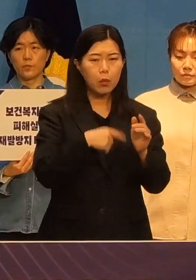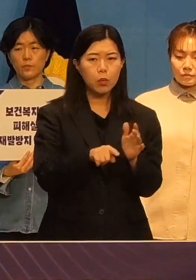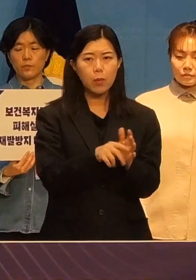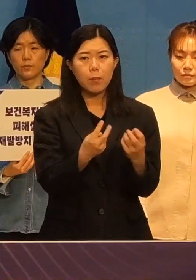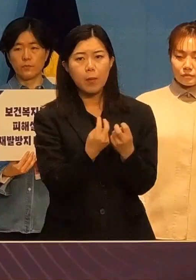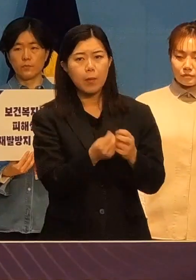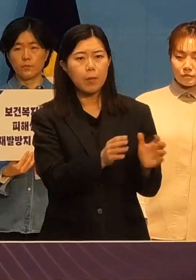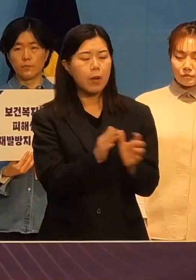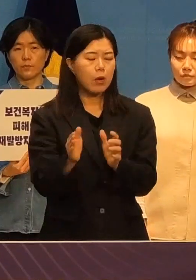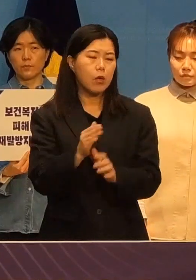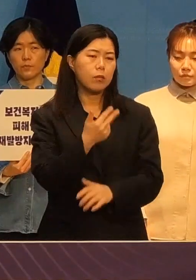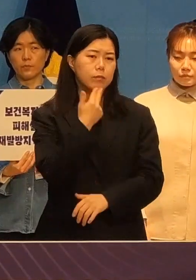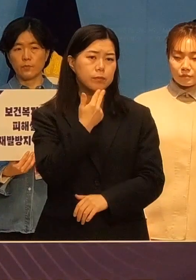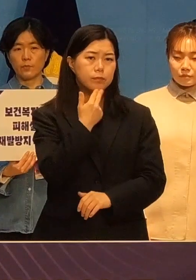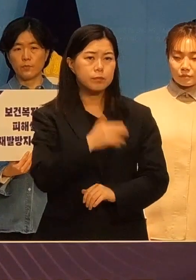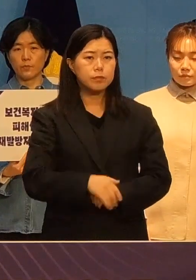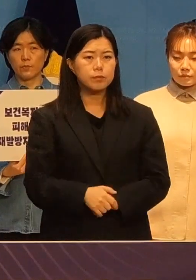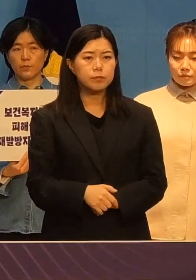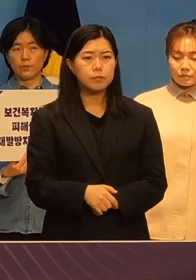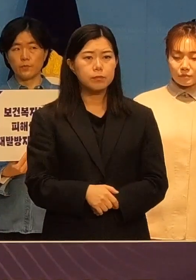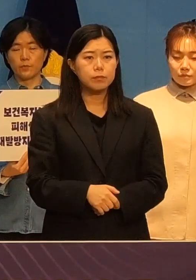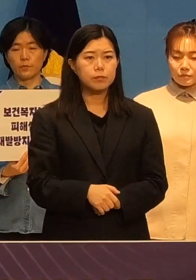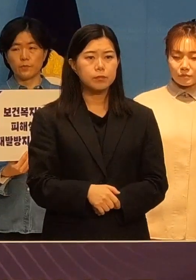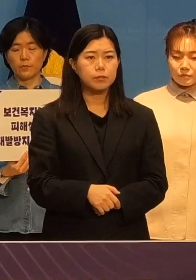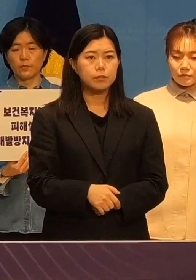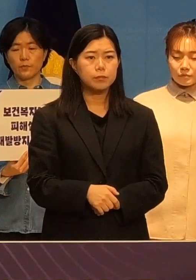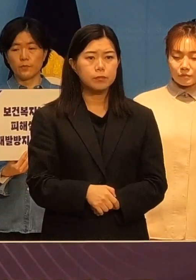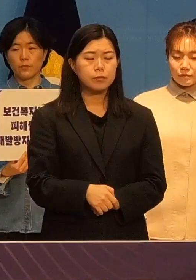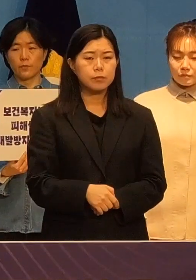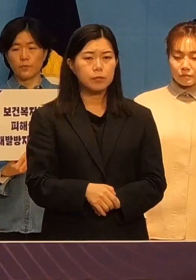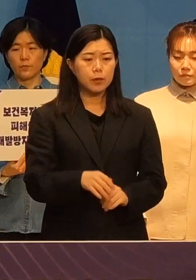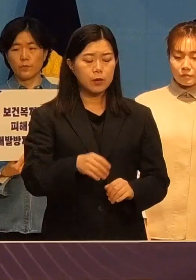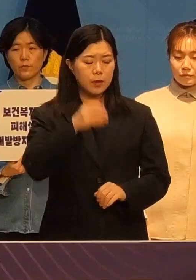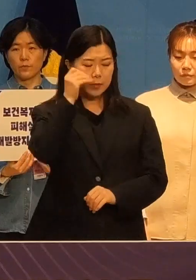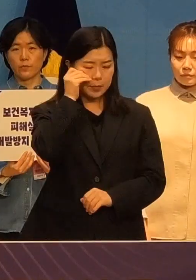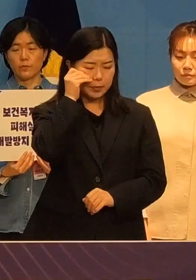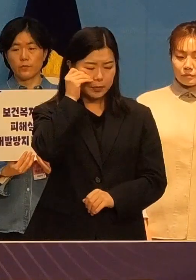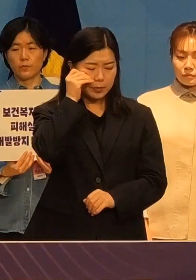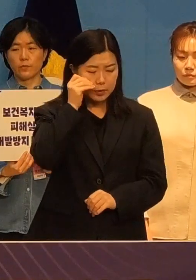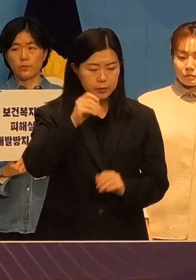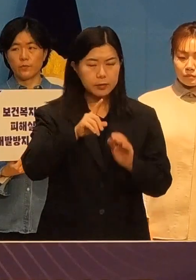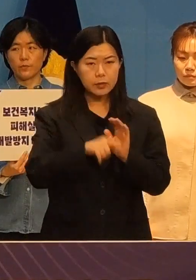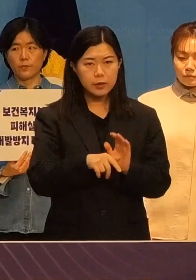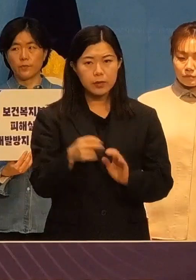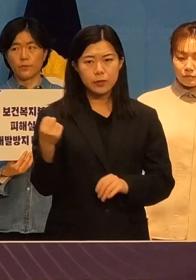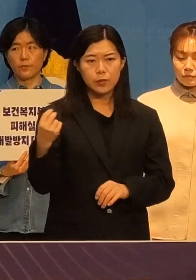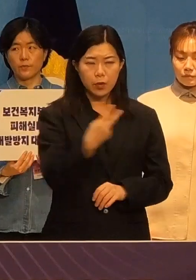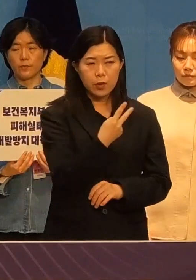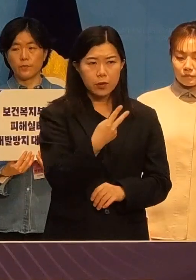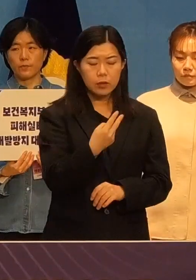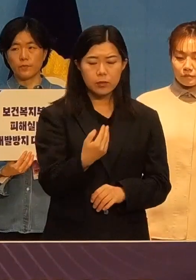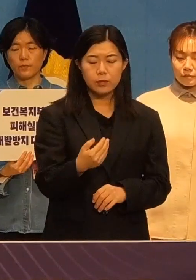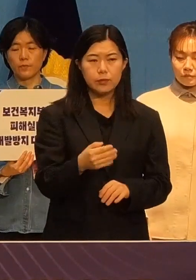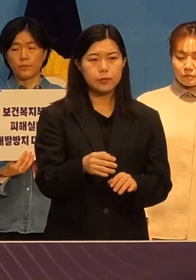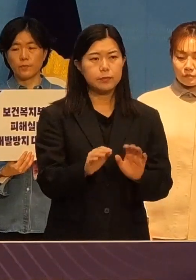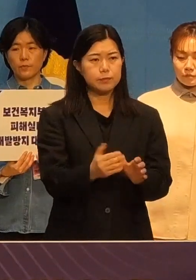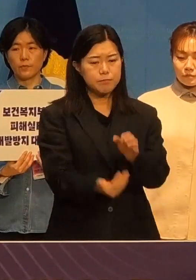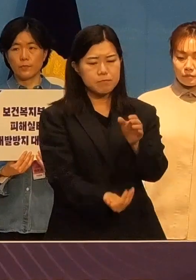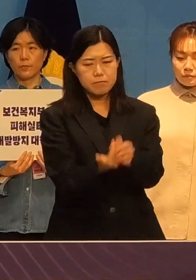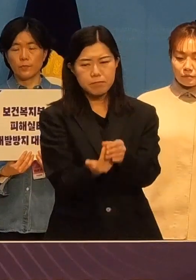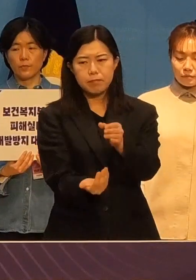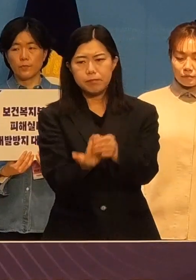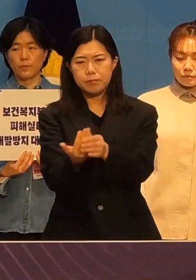마련하지 않았습니다. 그 공백 속에서 동명원과 같은 사건이 얼마나